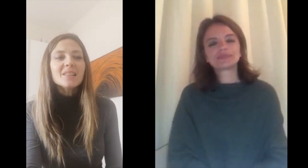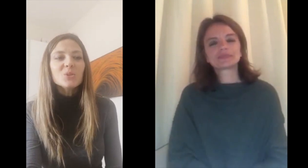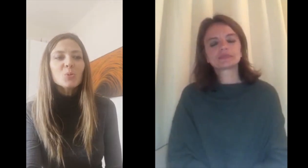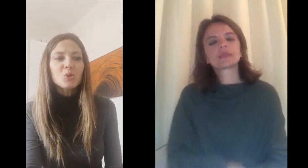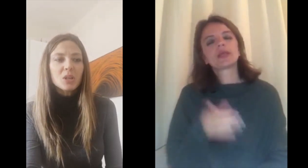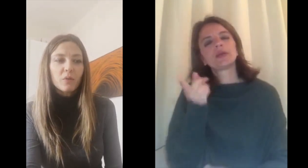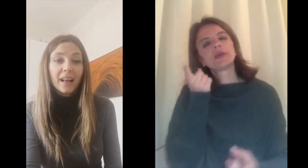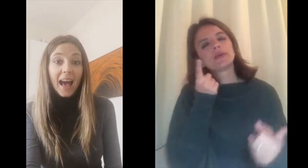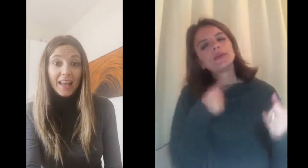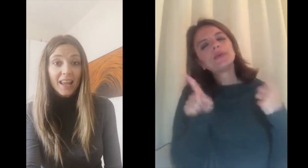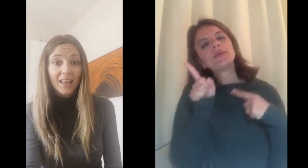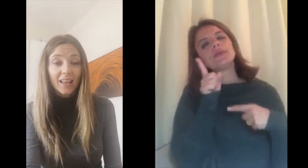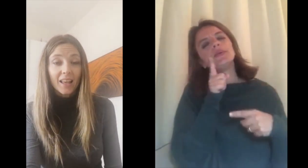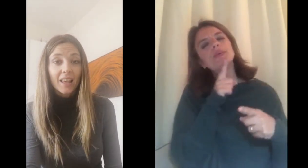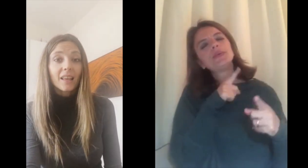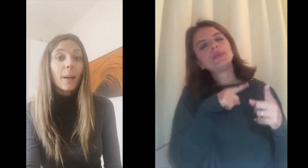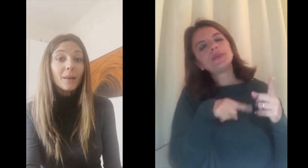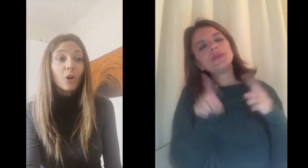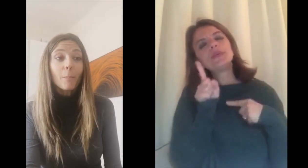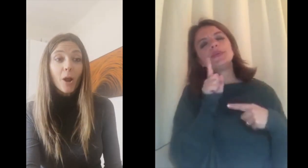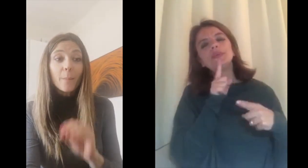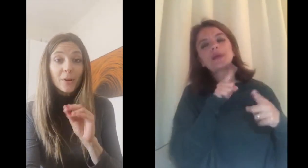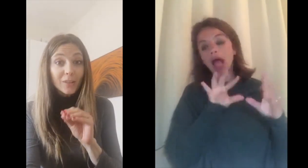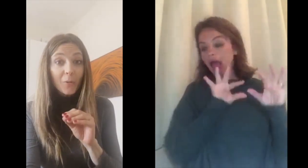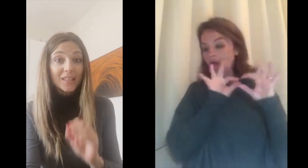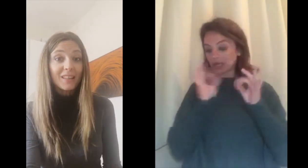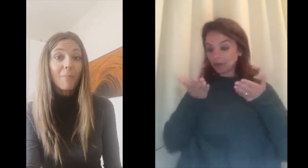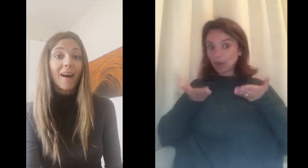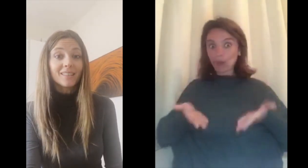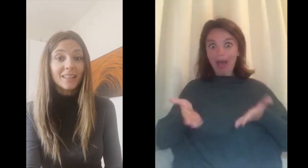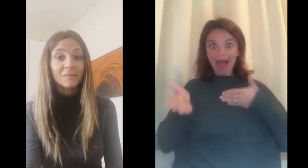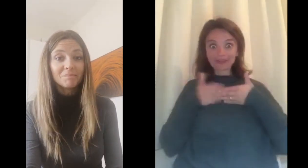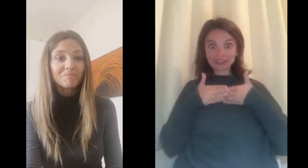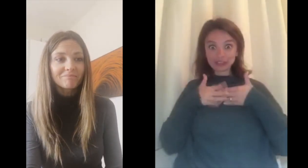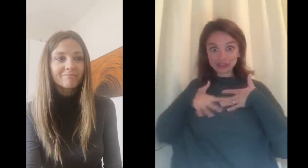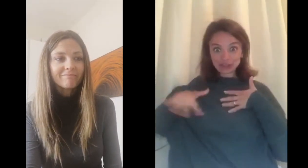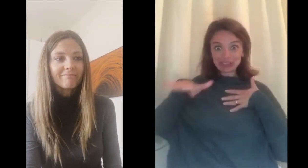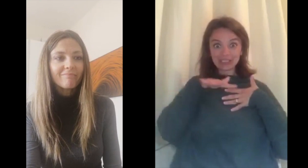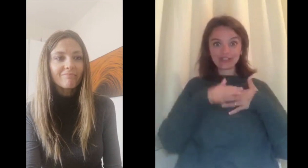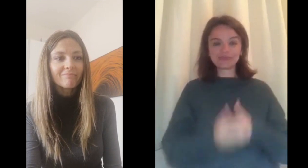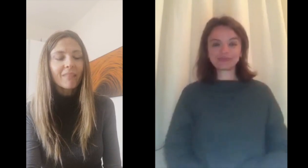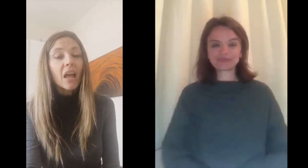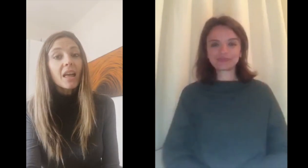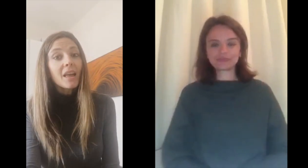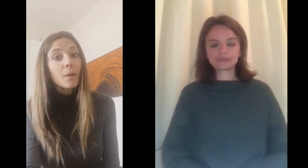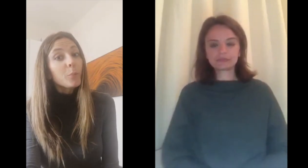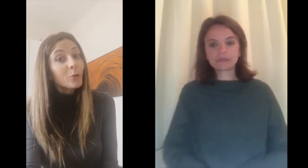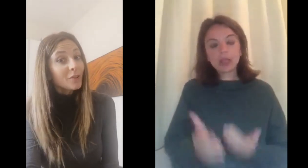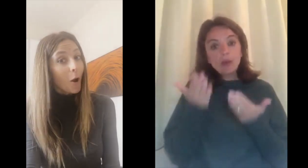E nel suo girovagare capitò proprio da queste parti. Purtroppo,